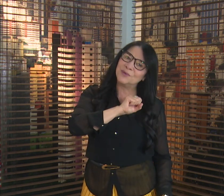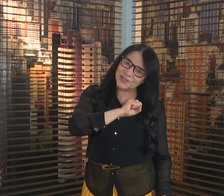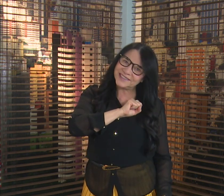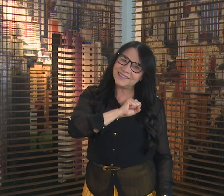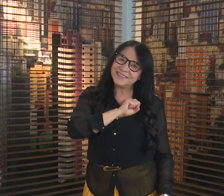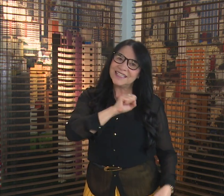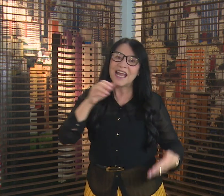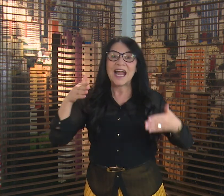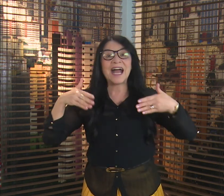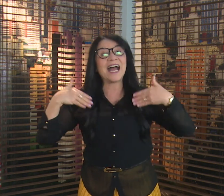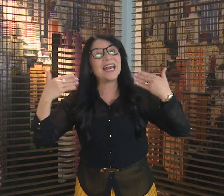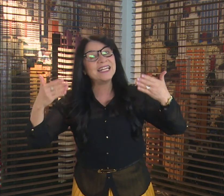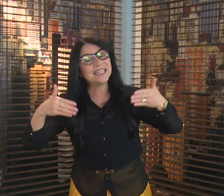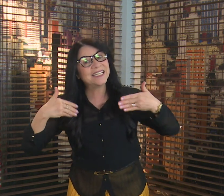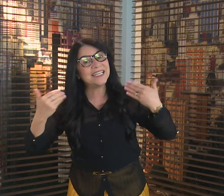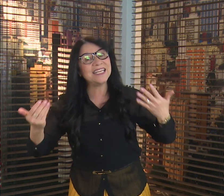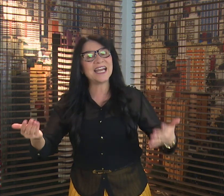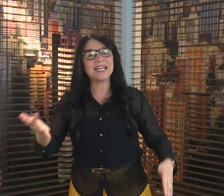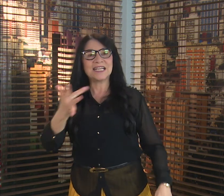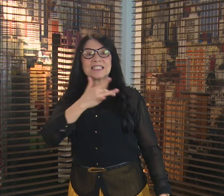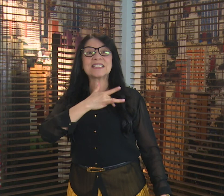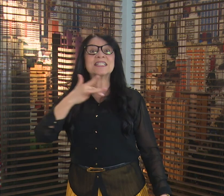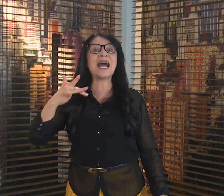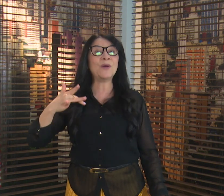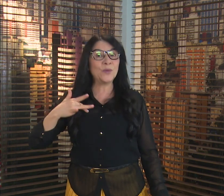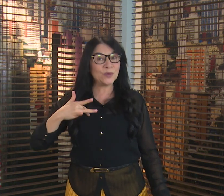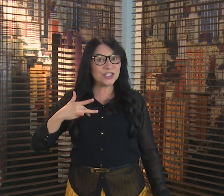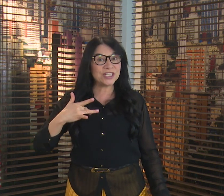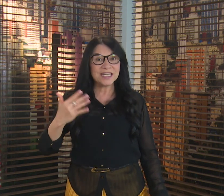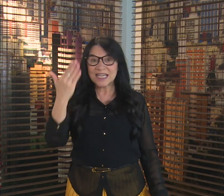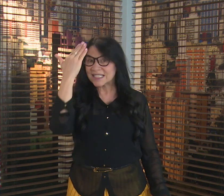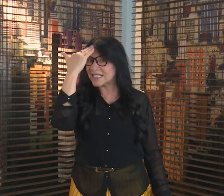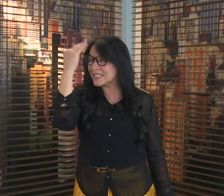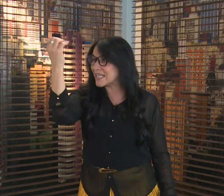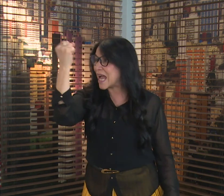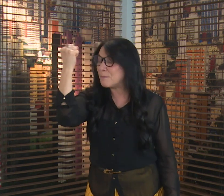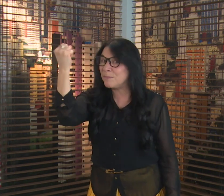amor, alegria, saúde,